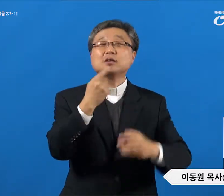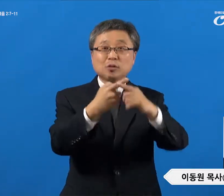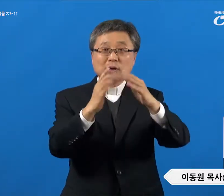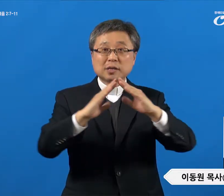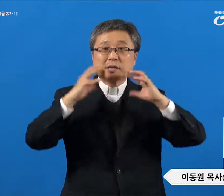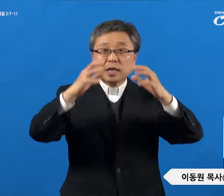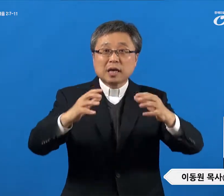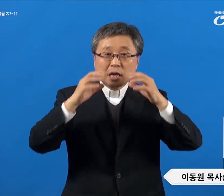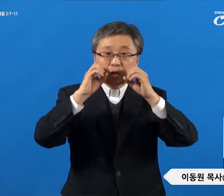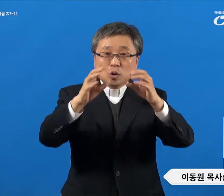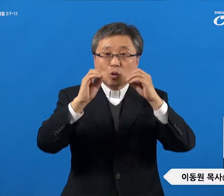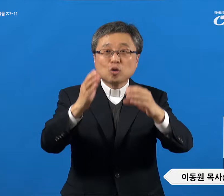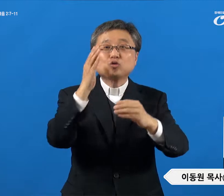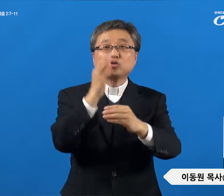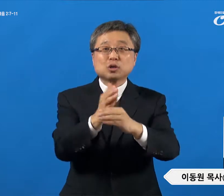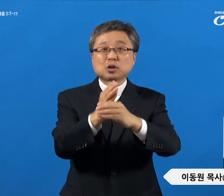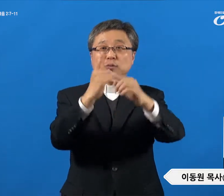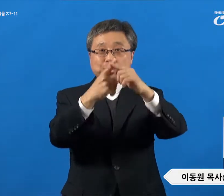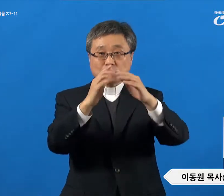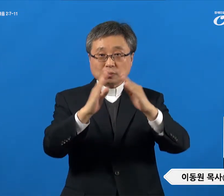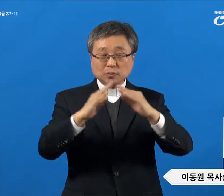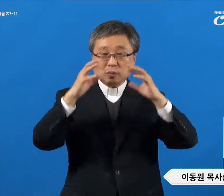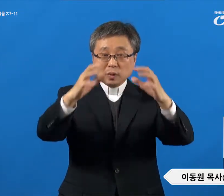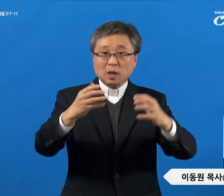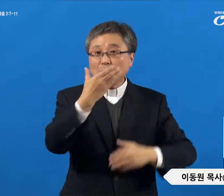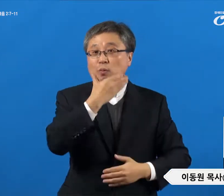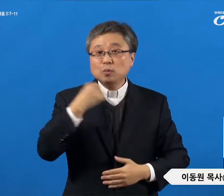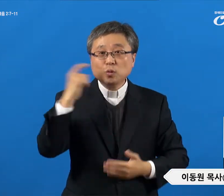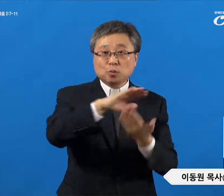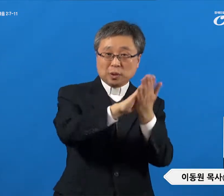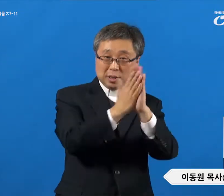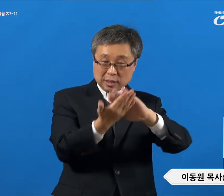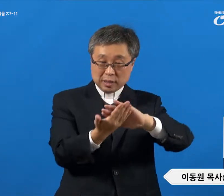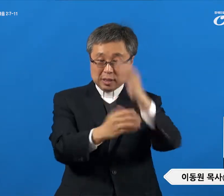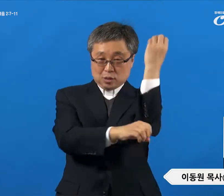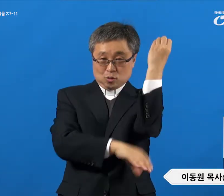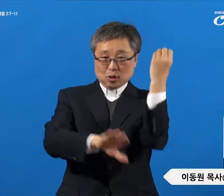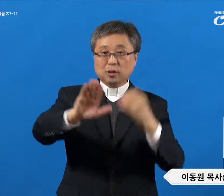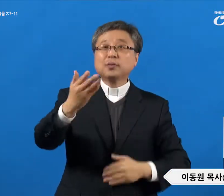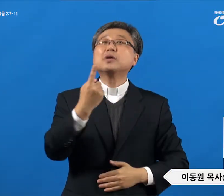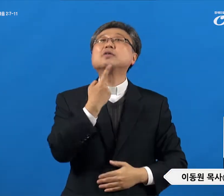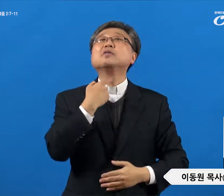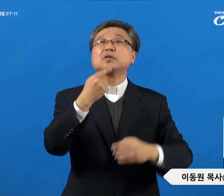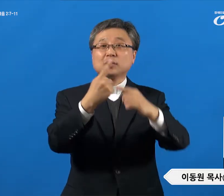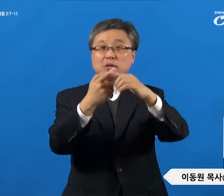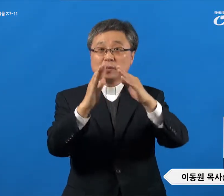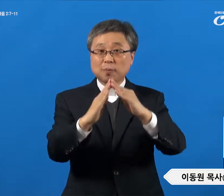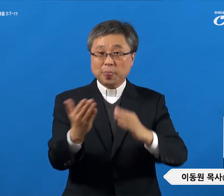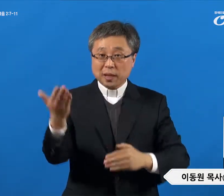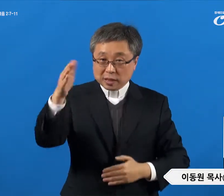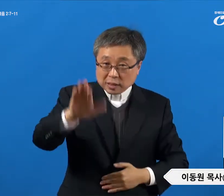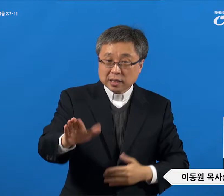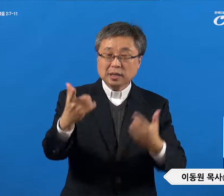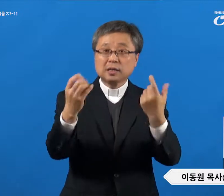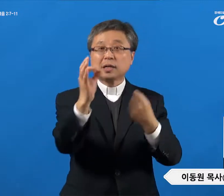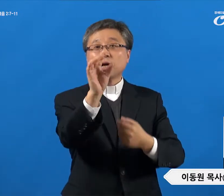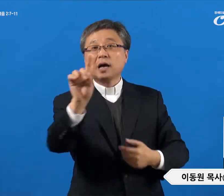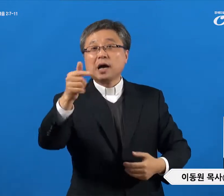중심 교회. 세계 복음화의 단초가 되었던 교회. 자, 그런데 안티옥 교회가 이렇게 놀랍게 쓰임을